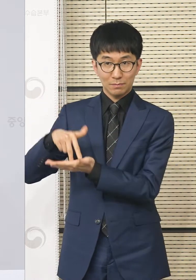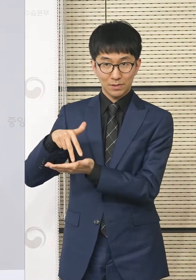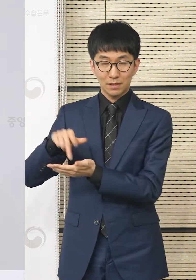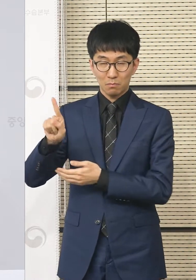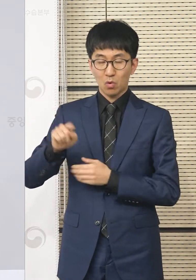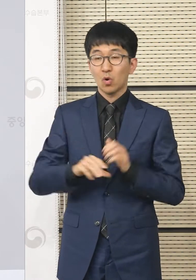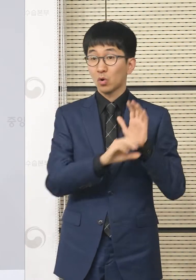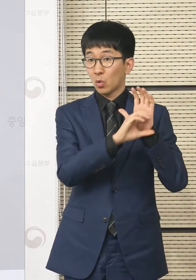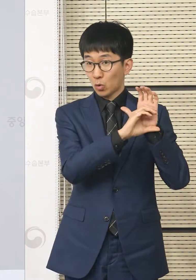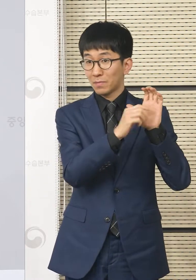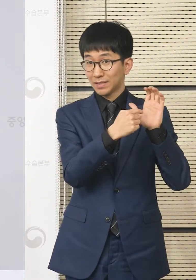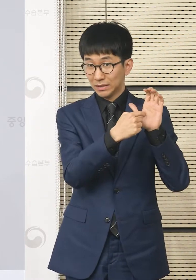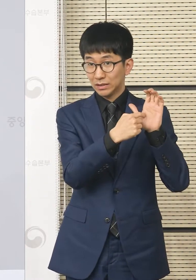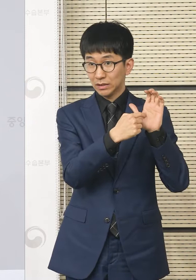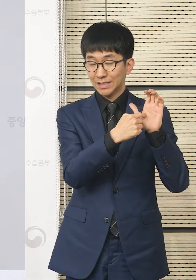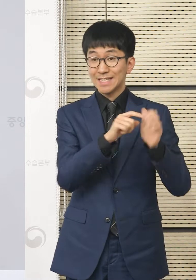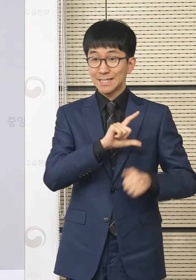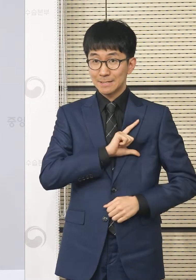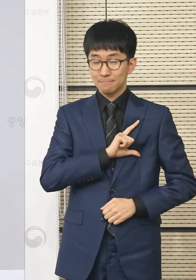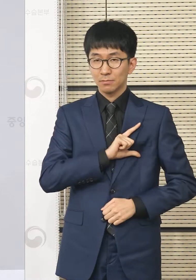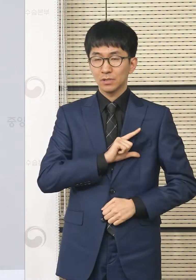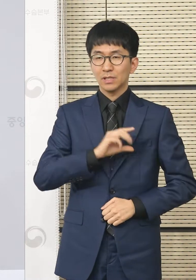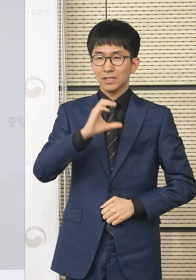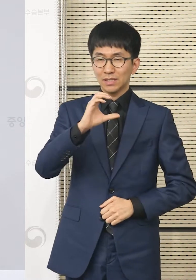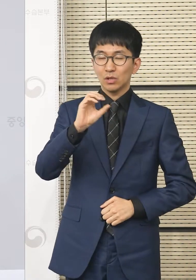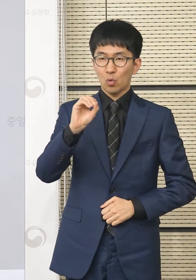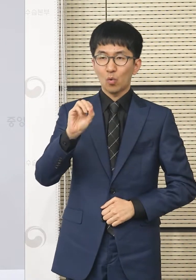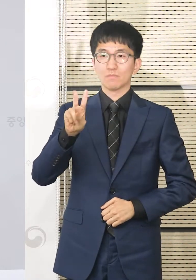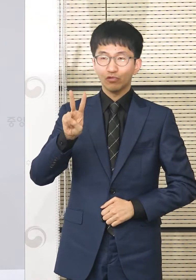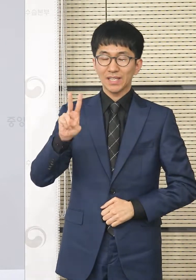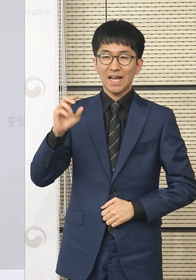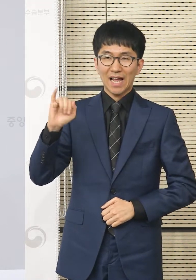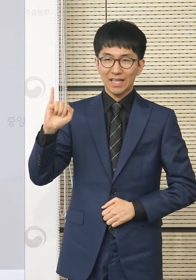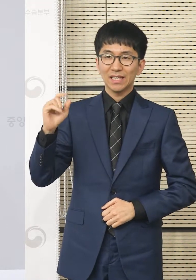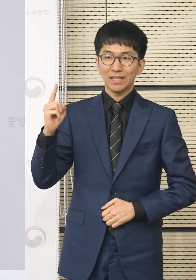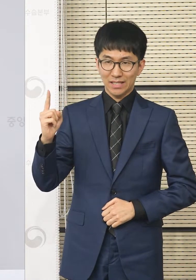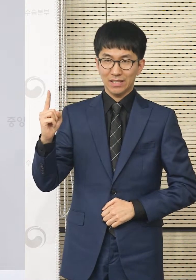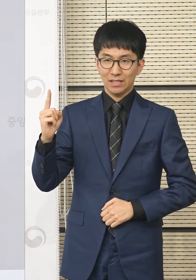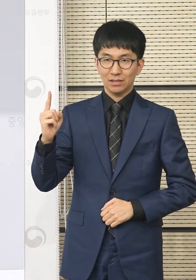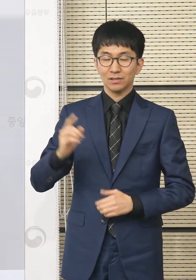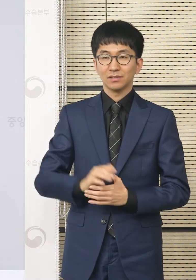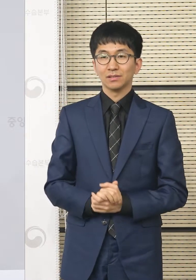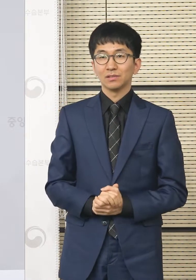WHO는 신종 코로나 바이러스 감염증의 이름을